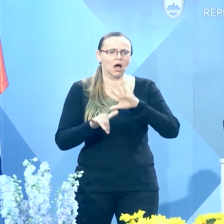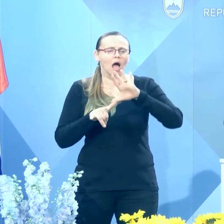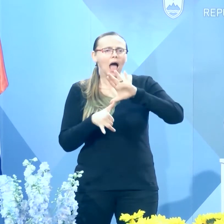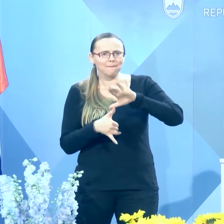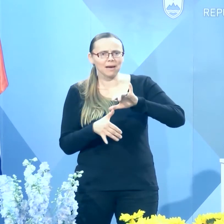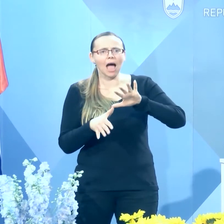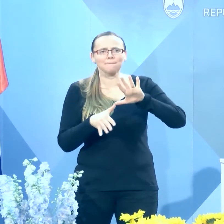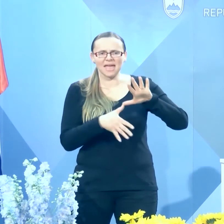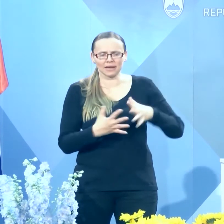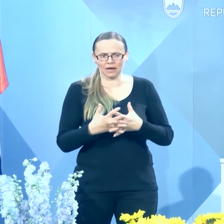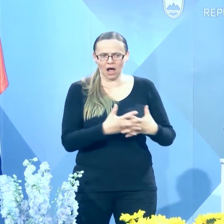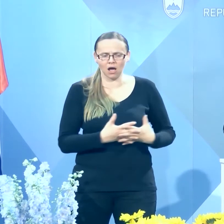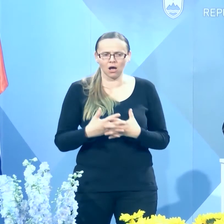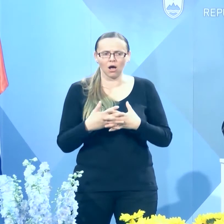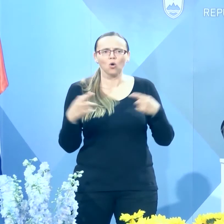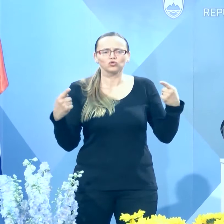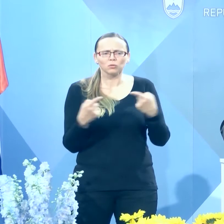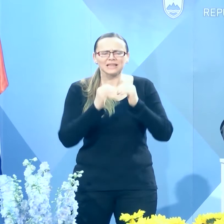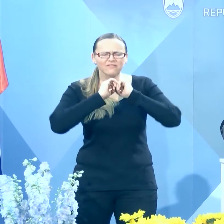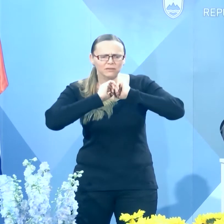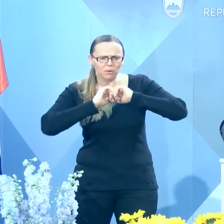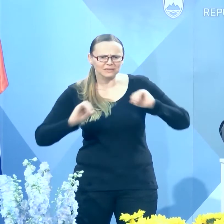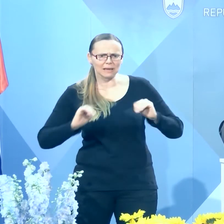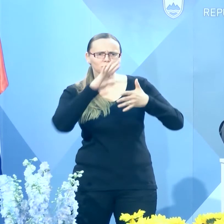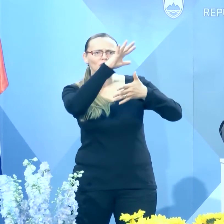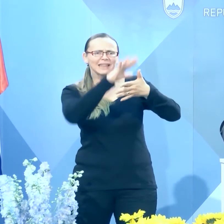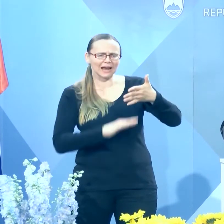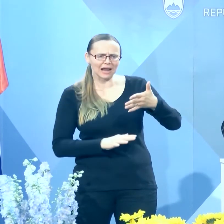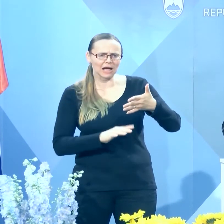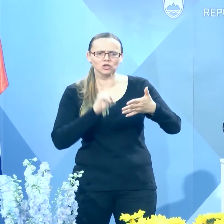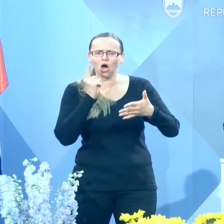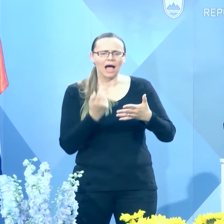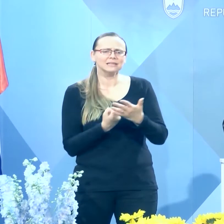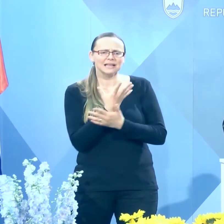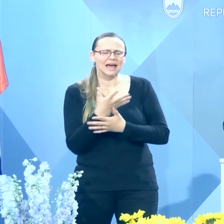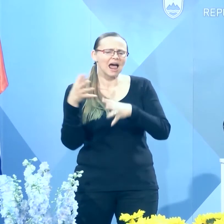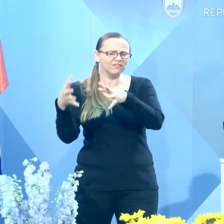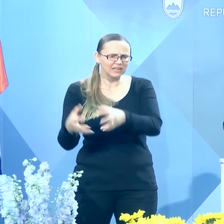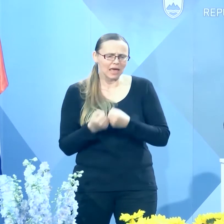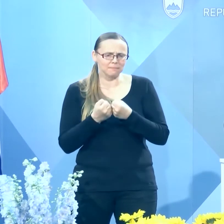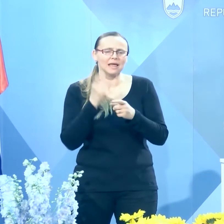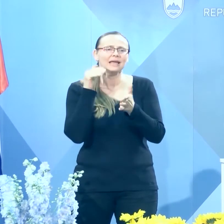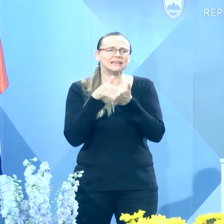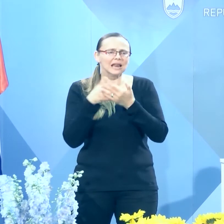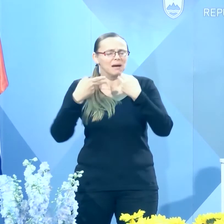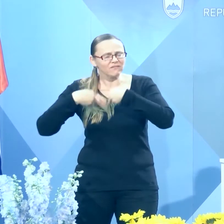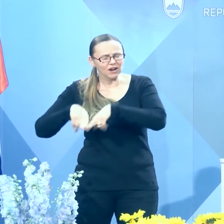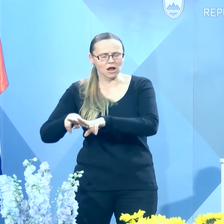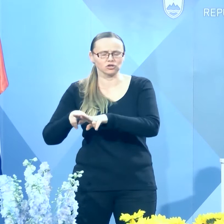posebno deklaracijo, ker kar se naravi jemlje, je treba vračati.